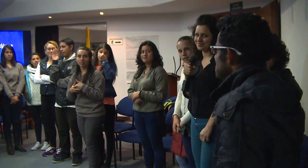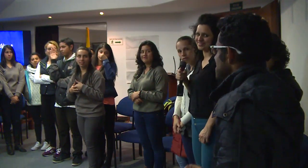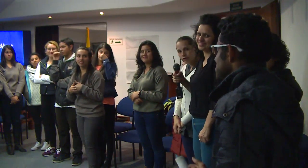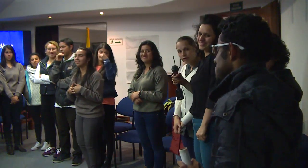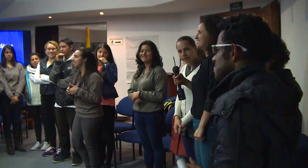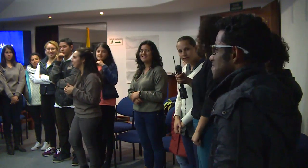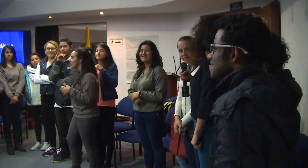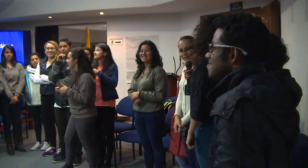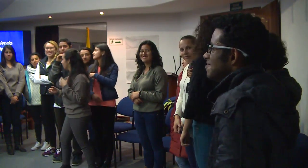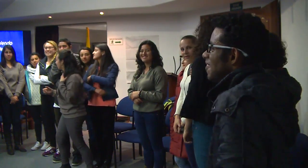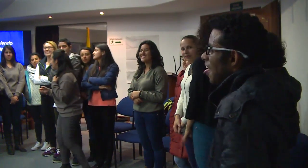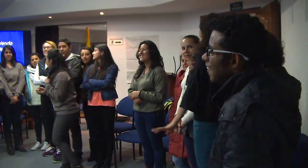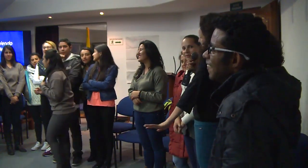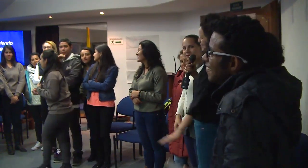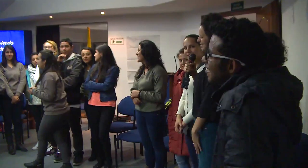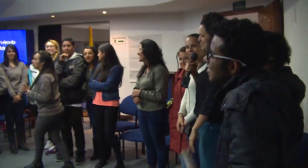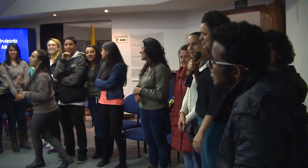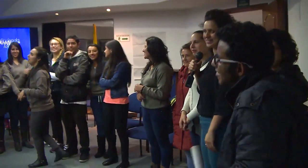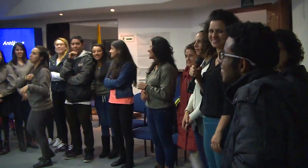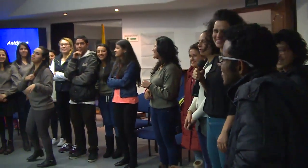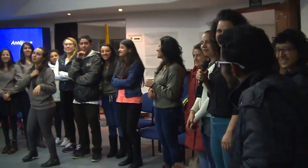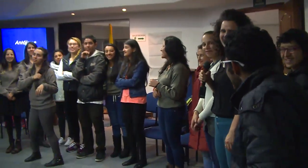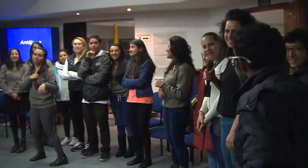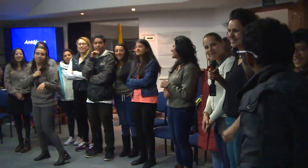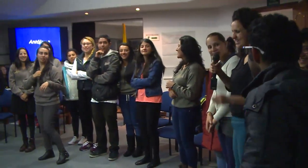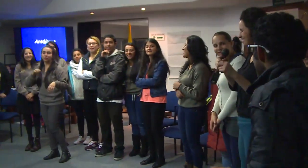¿Terminamos? Bueno, terminamos.